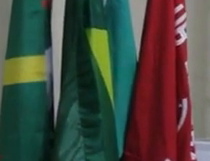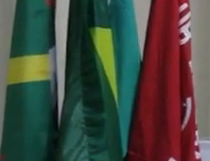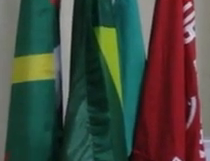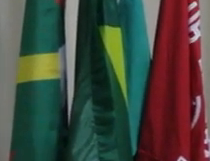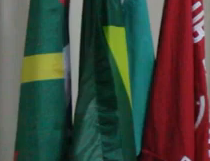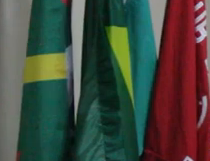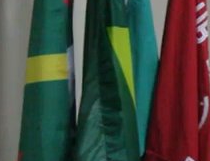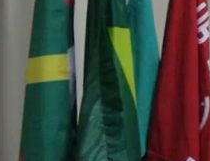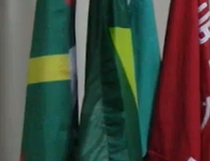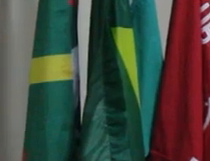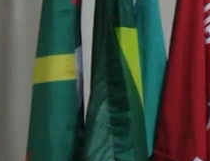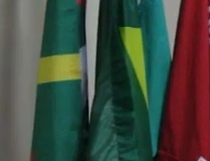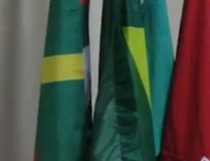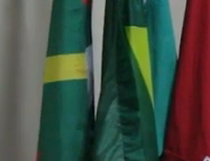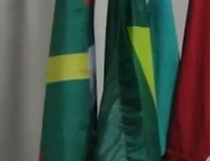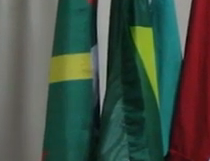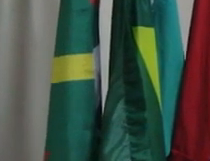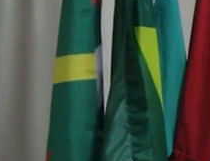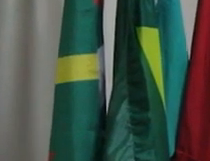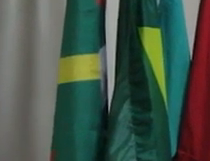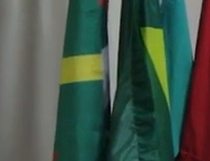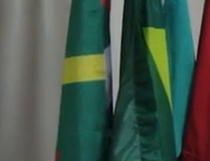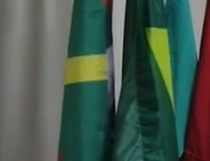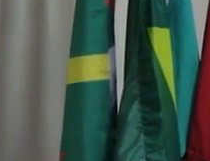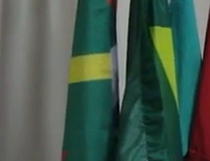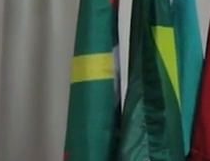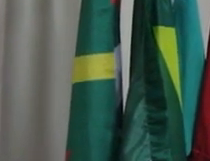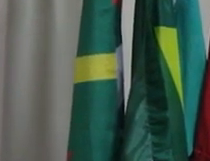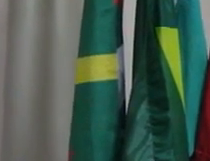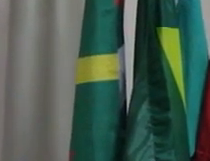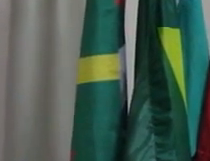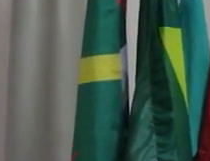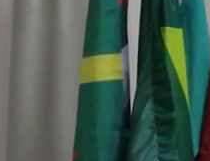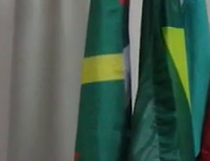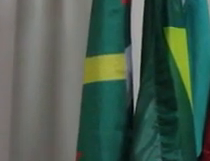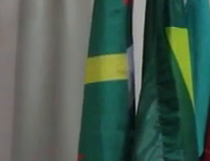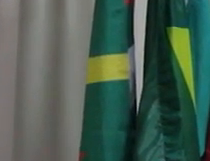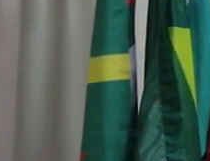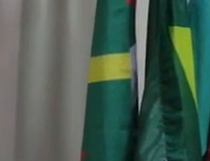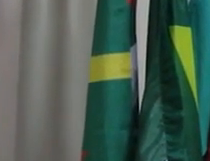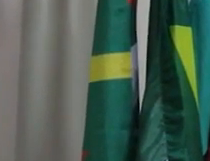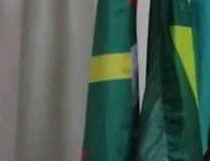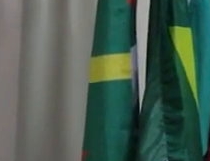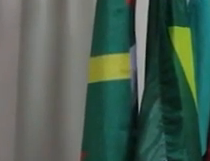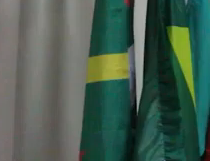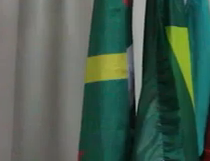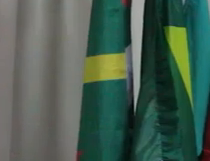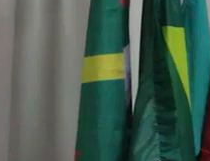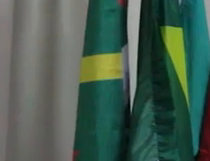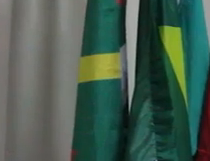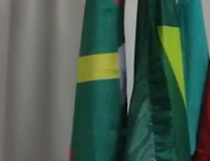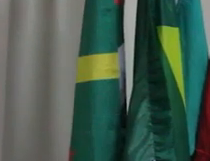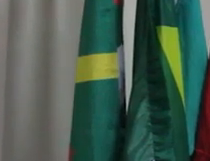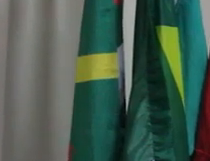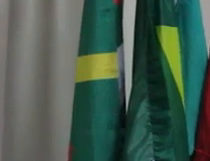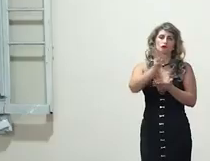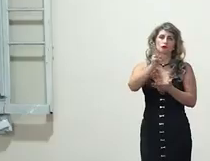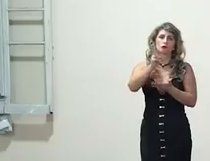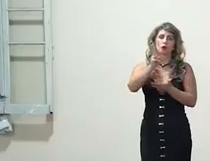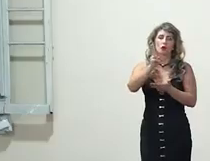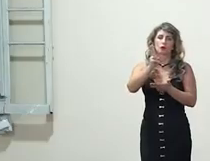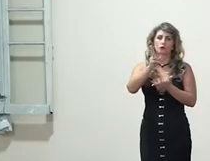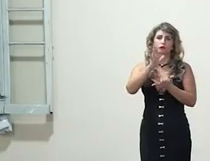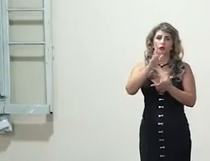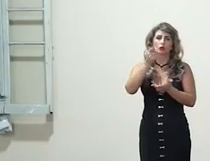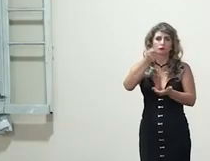ouviu muita proposta, já ouviu muito blá blá blá, muita balela, e nós continuamos lá investindo. Que essas pessoas passam, o